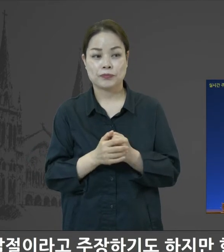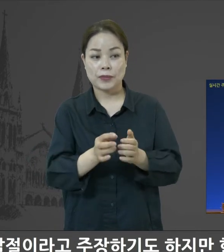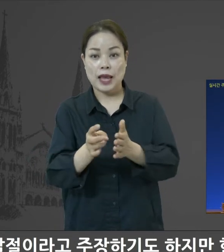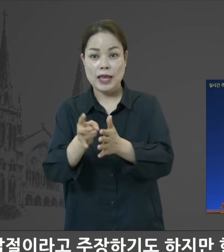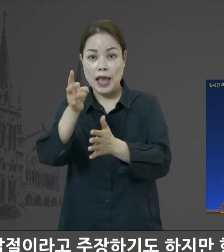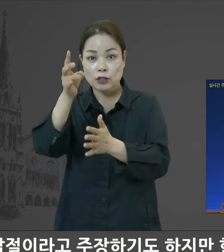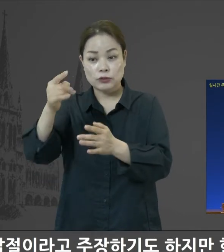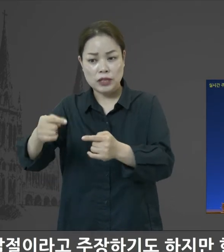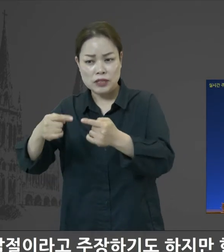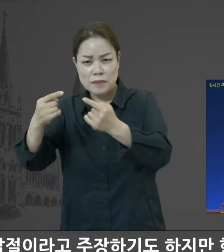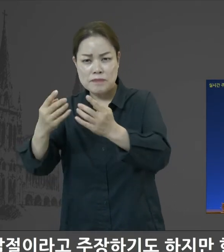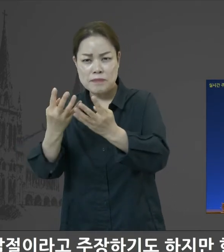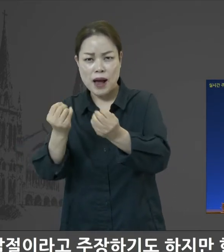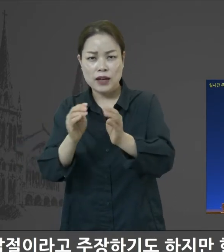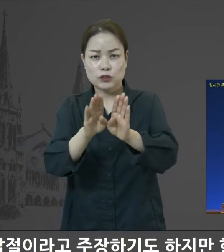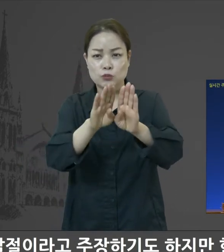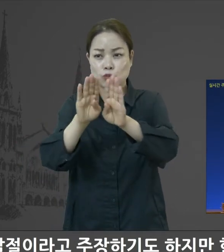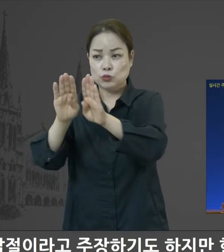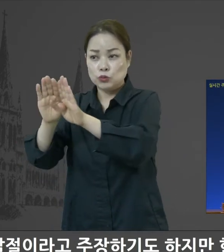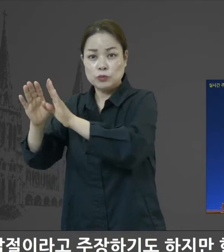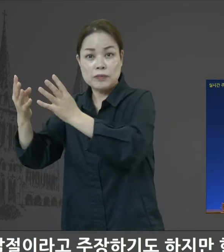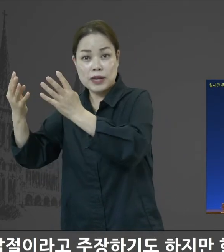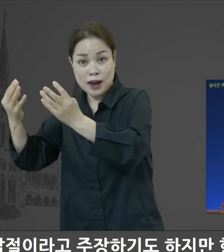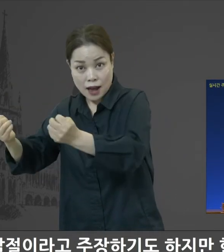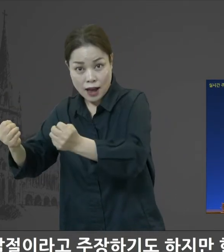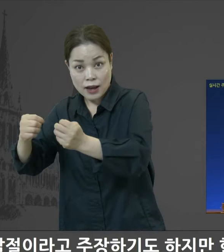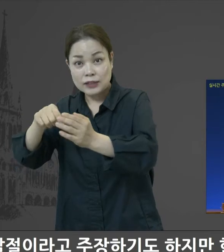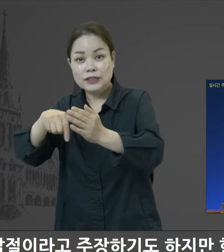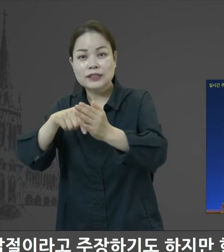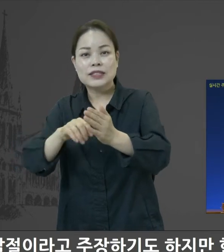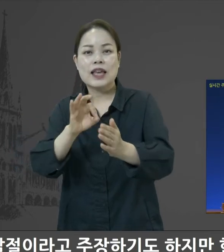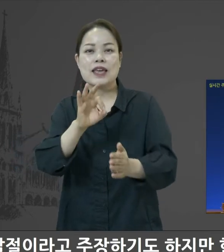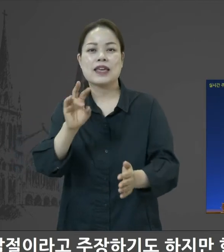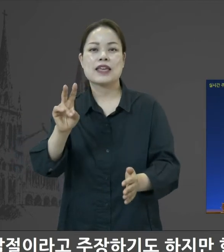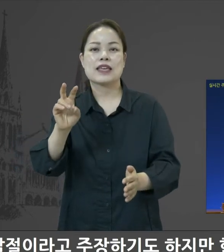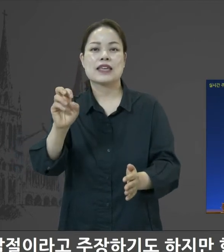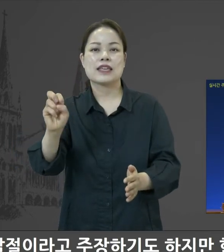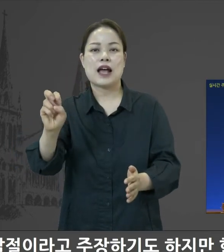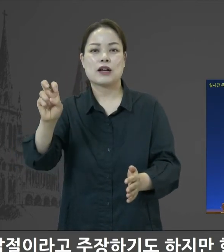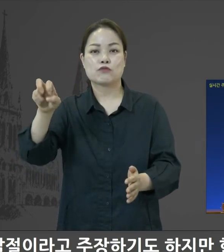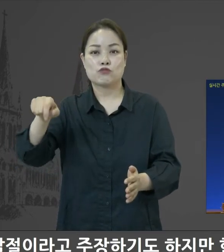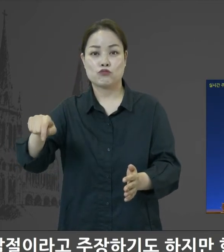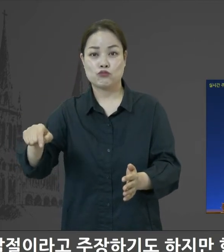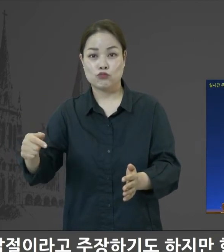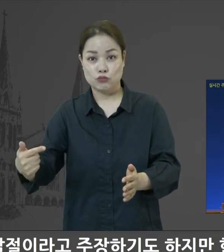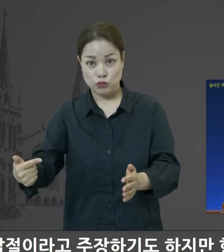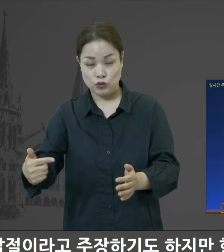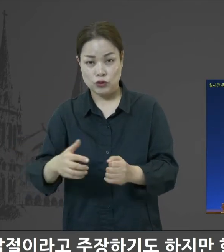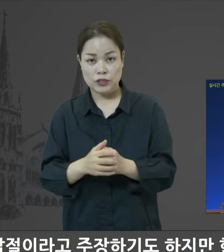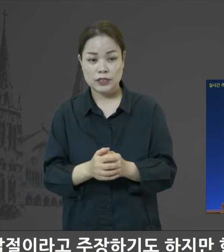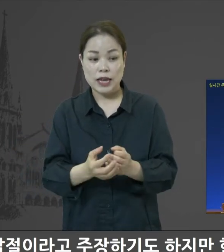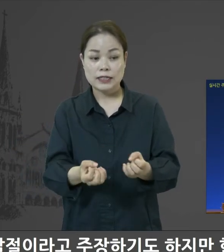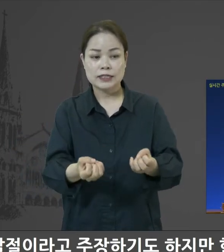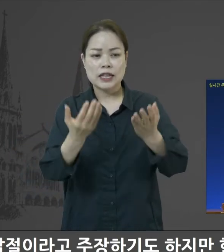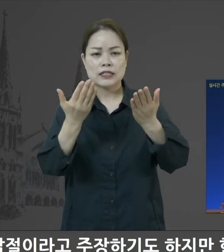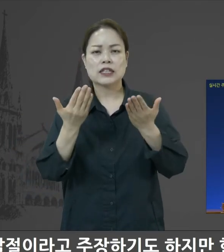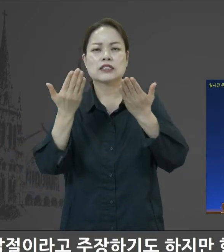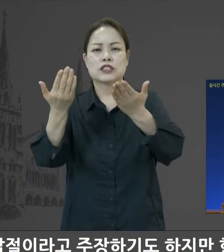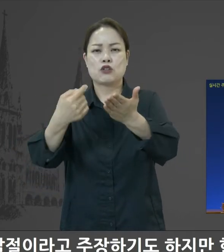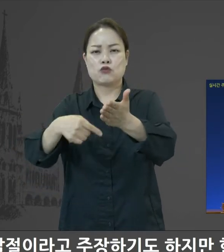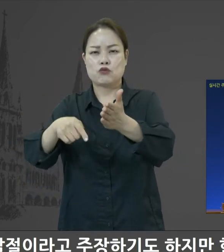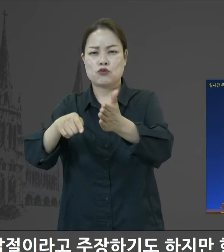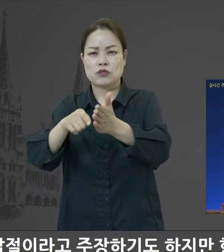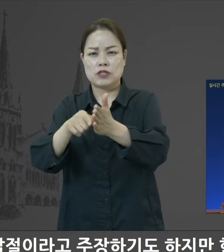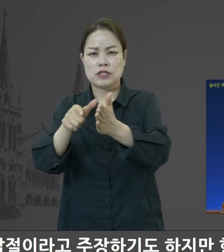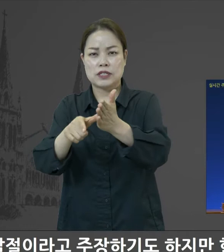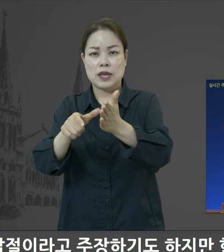예루살렘으로 들어가는 많은 문이 있었는데요. 그 가운데 양문이라는 곳이 있습니다. 제사를 지내기 위해서